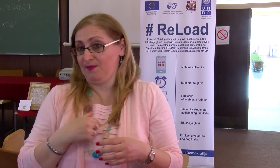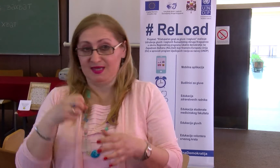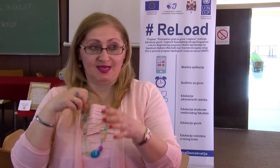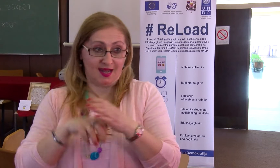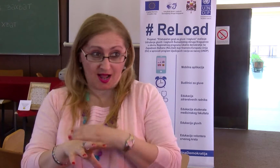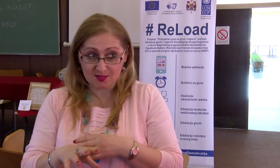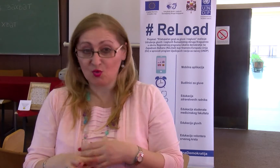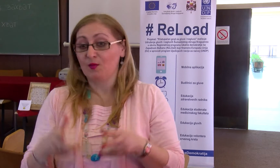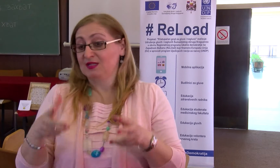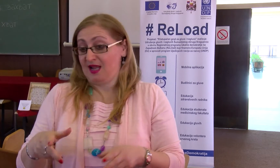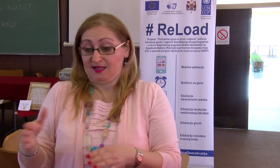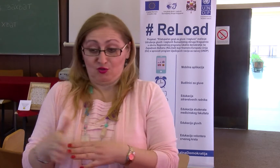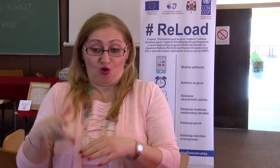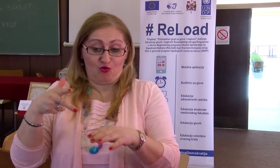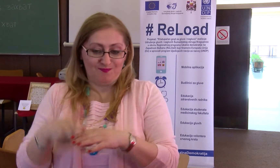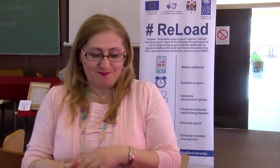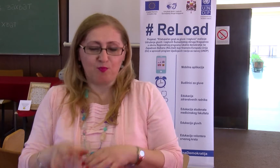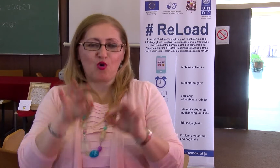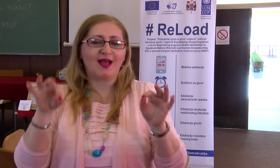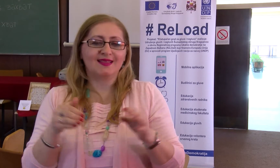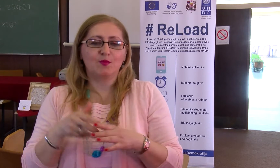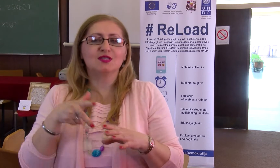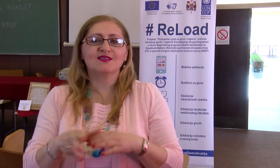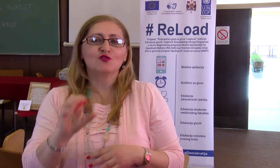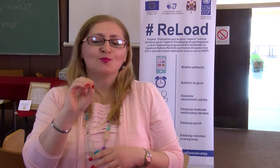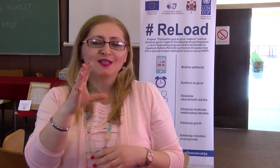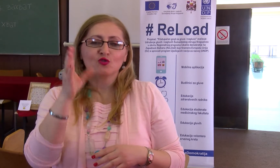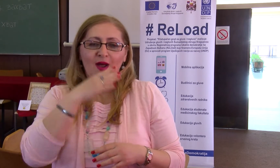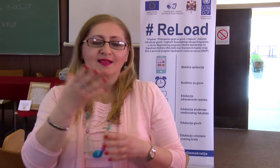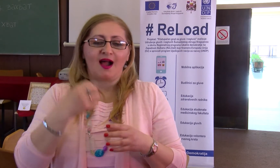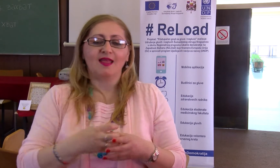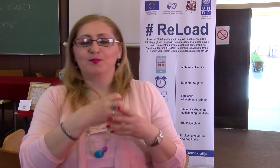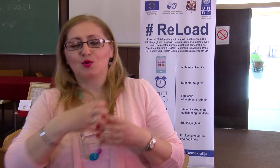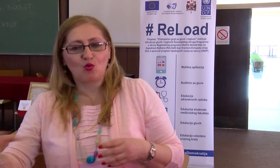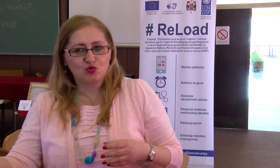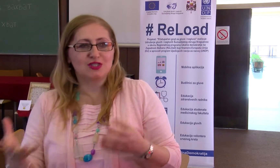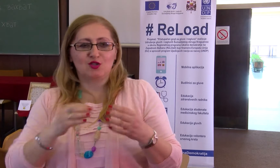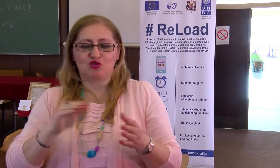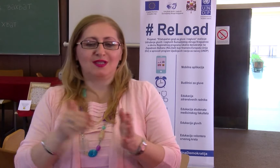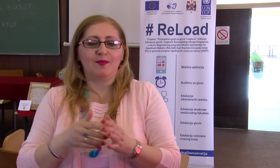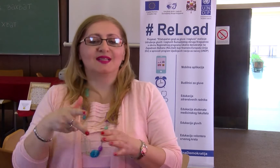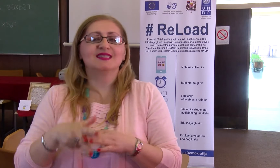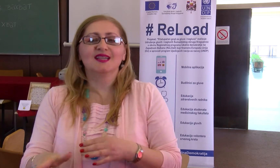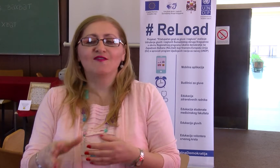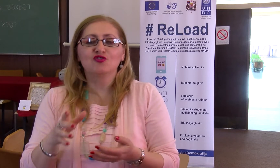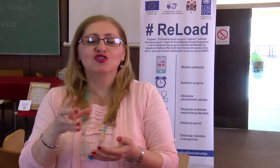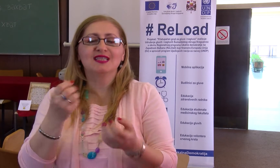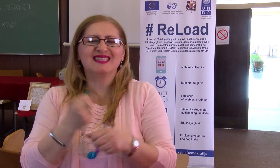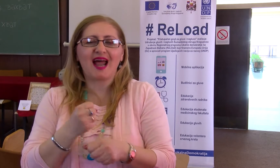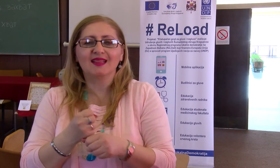jedinstven projekat koji smo mi sproveli u Srbiji. Završava se, projekat je trebao da se završi 15. marta, ali je produžen zato što treba da